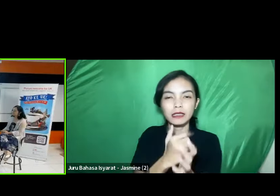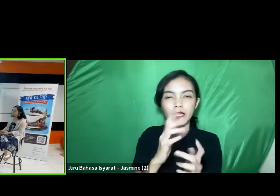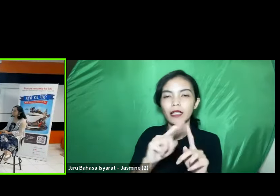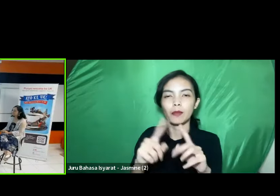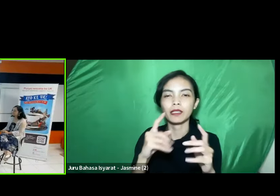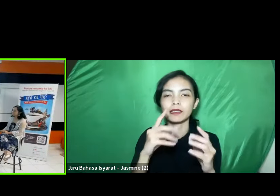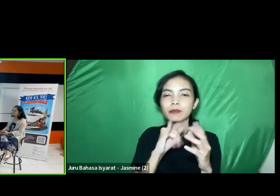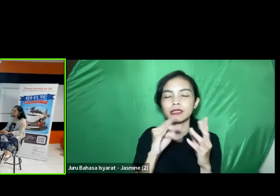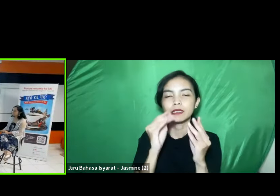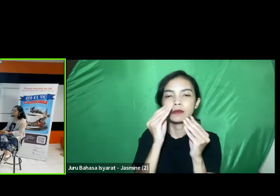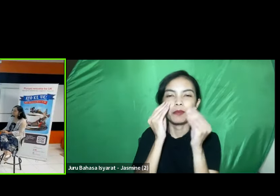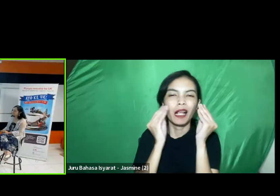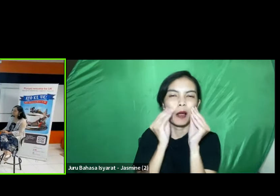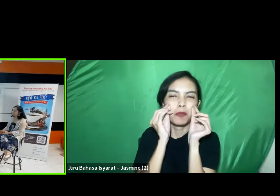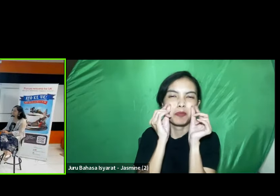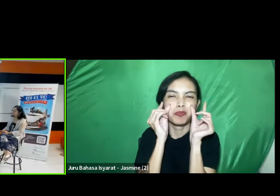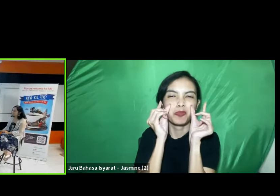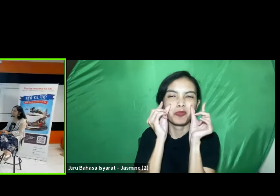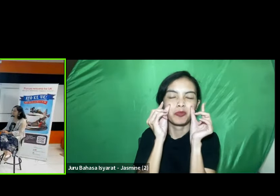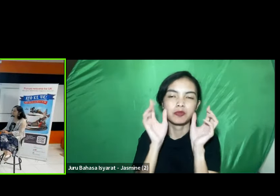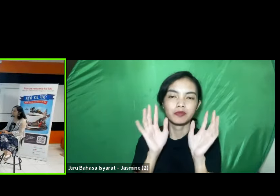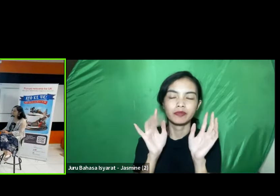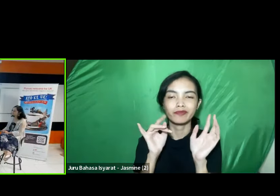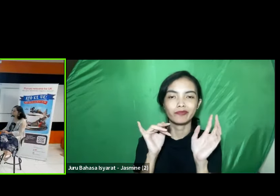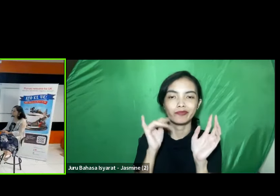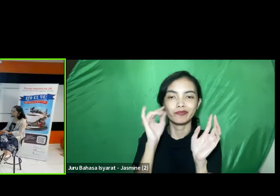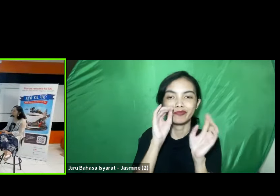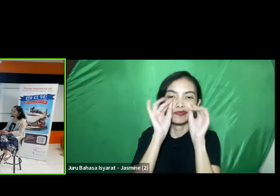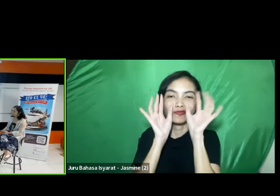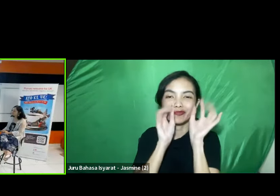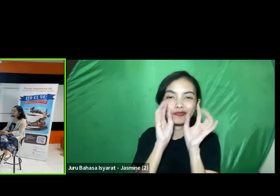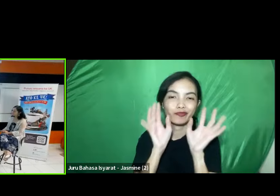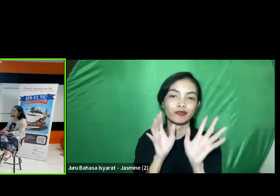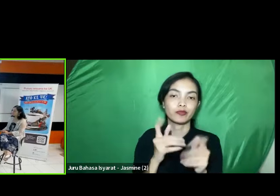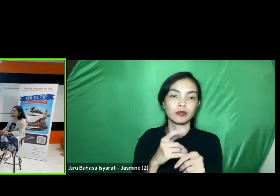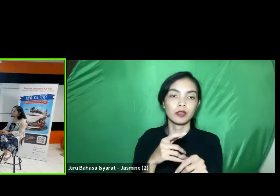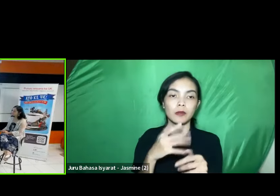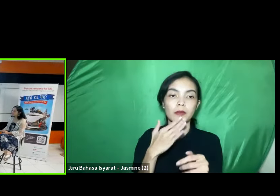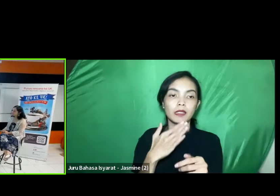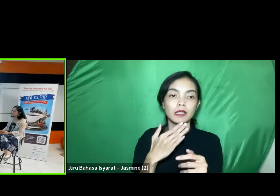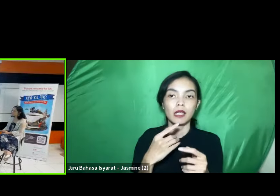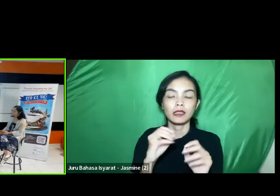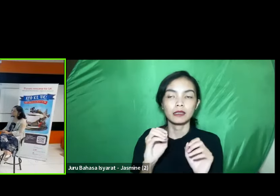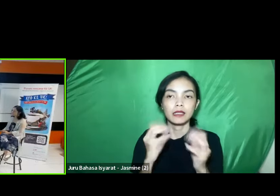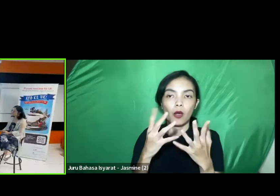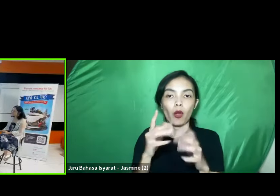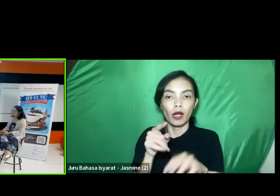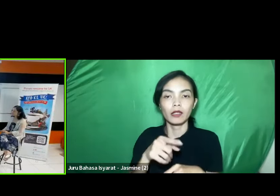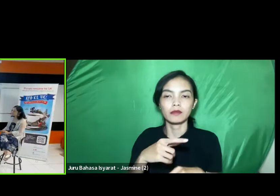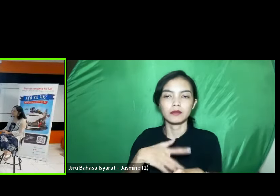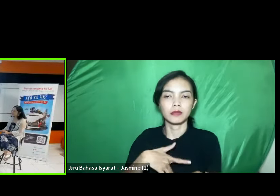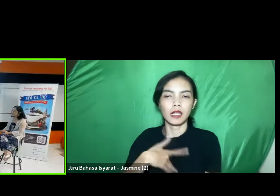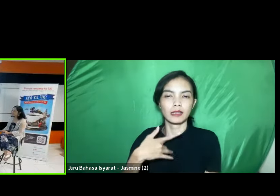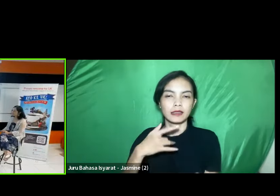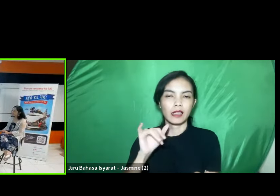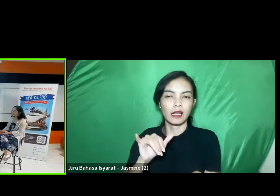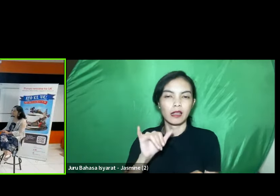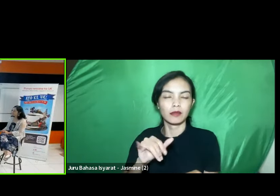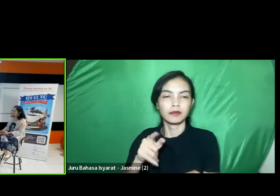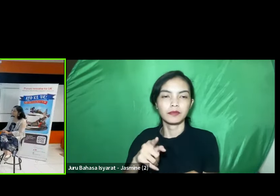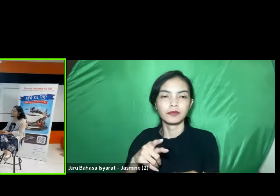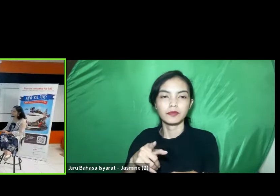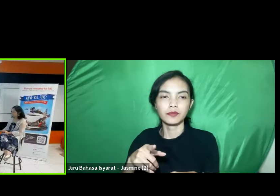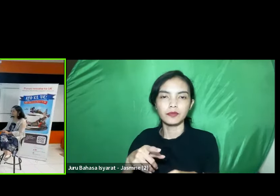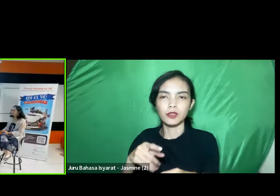Ee dan biasanya Ketahuan ya m dari dari diskusi dengan ini kita bisa ngerasain Ah ini ini